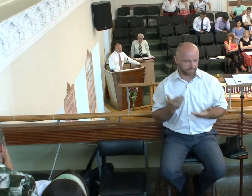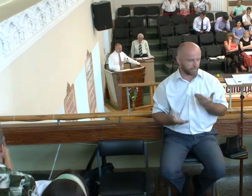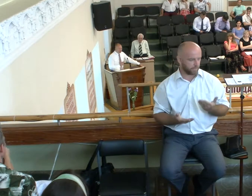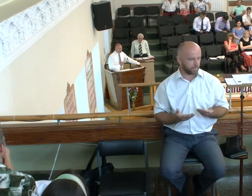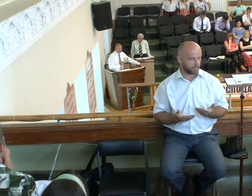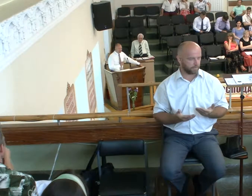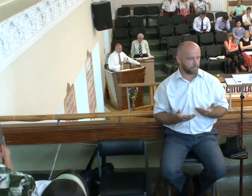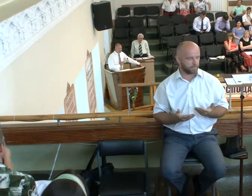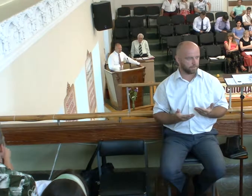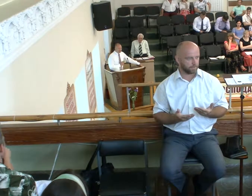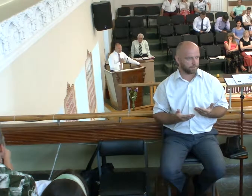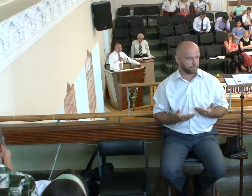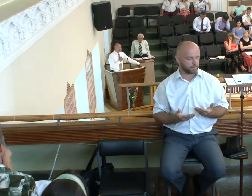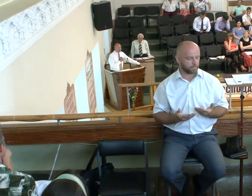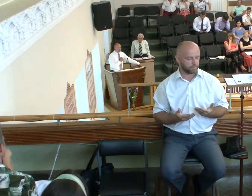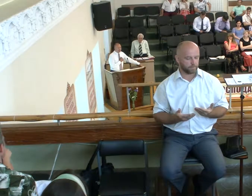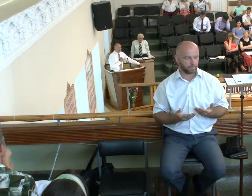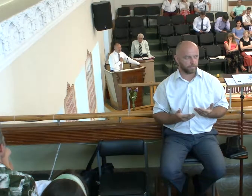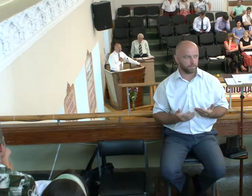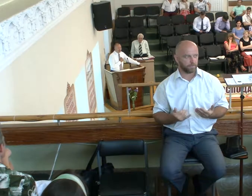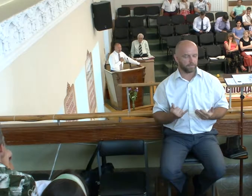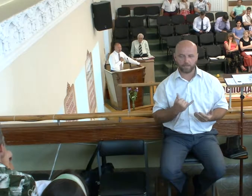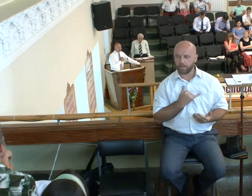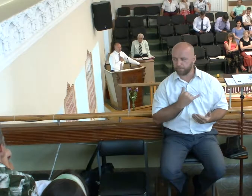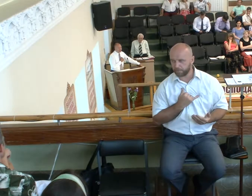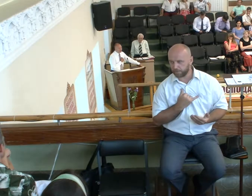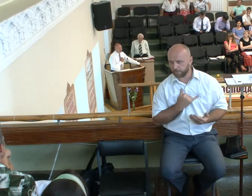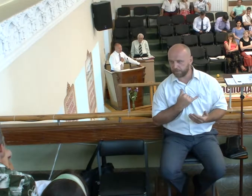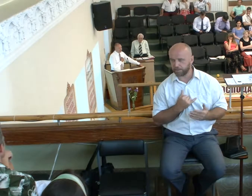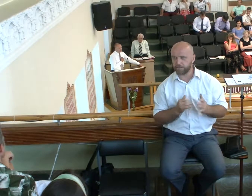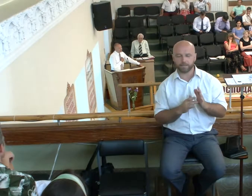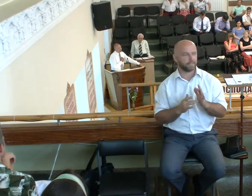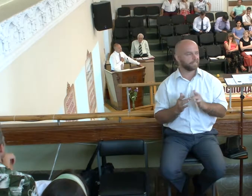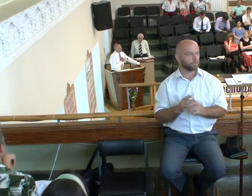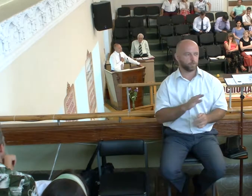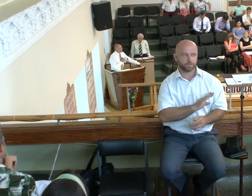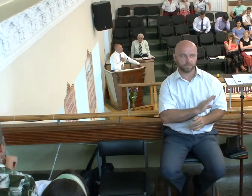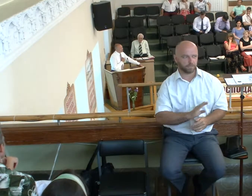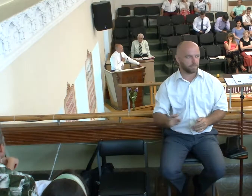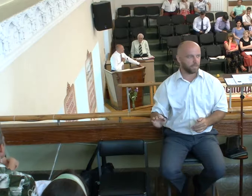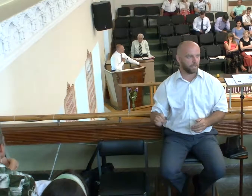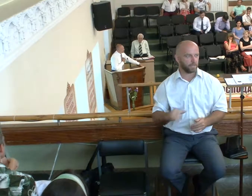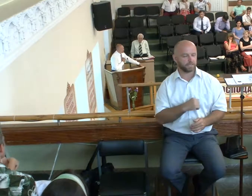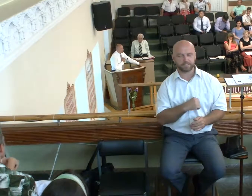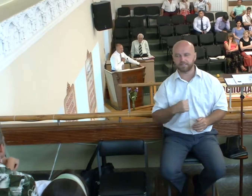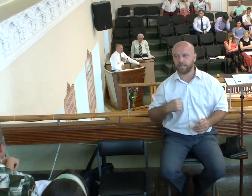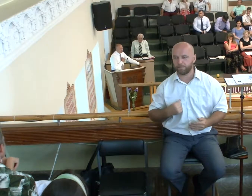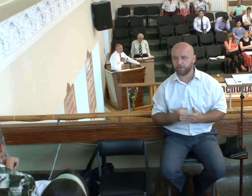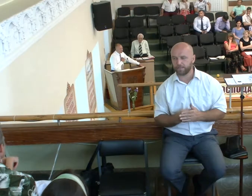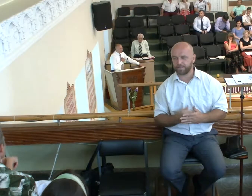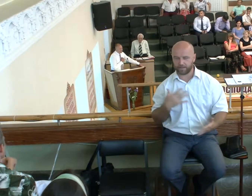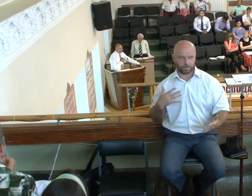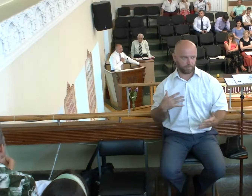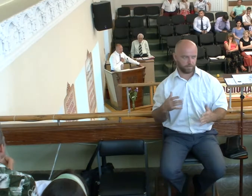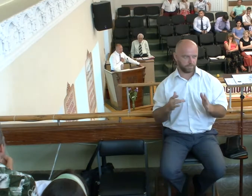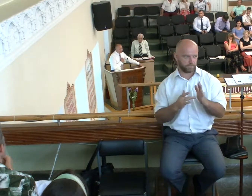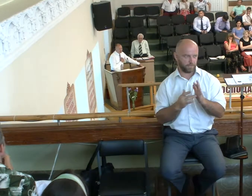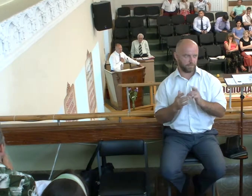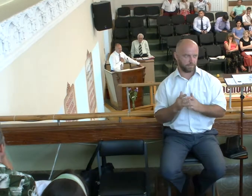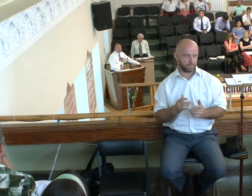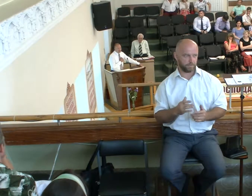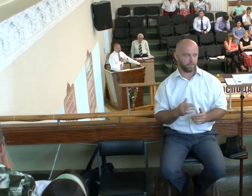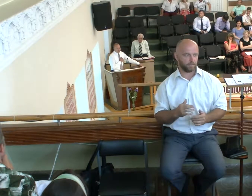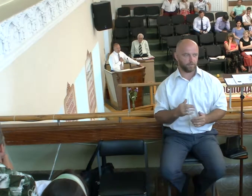мы идем от обратного, если для меня Христос не самая дорогая ценность, то вряд